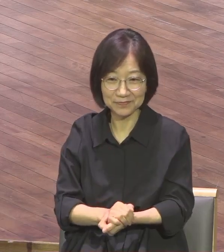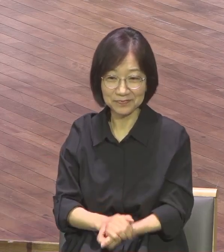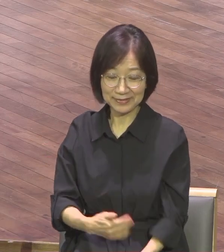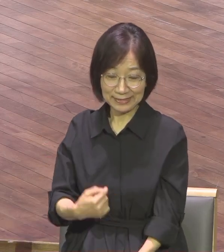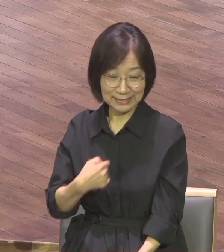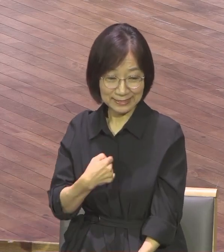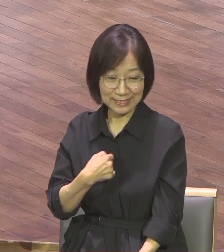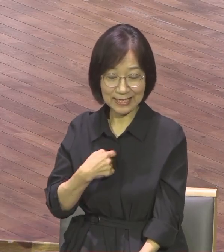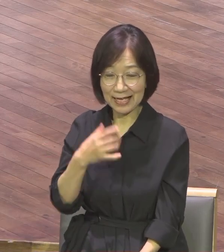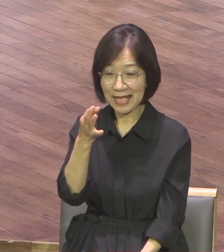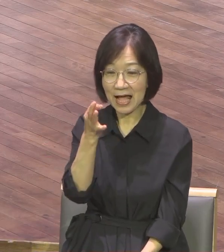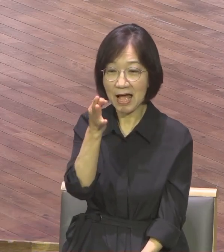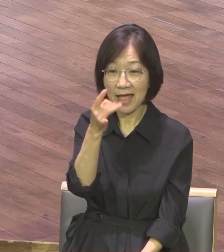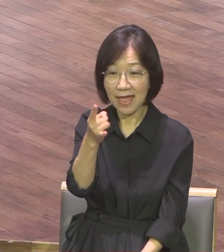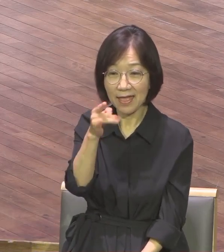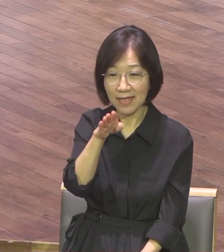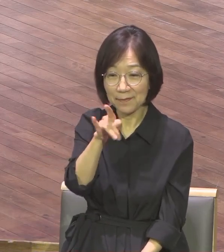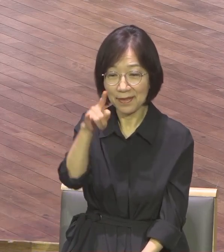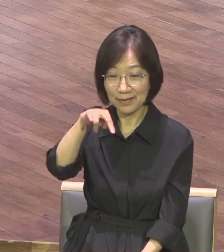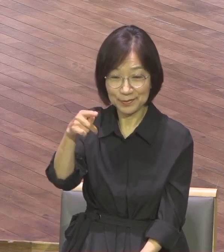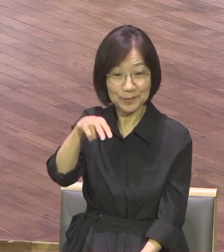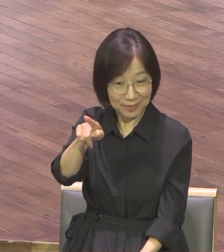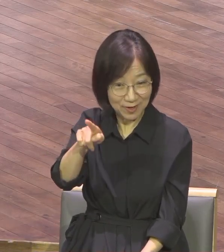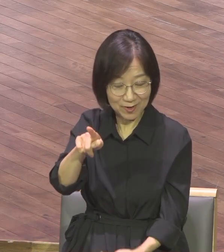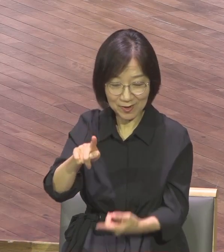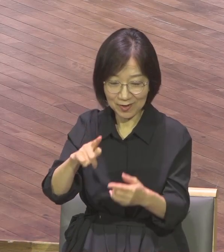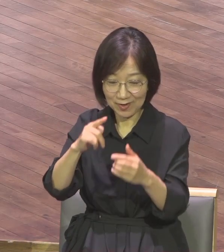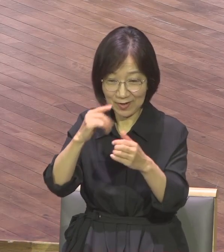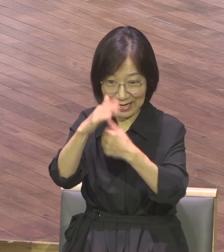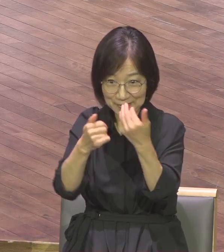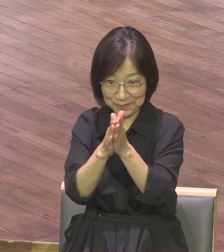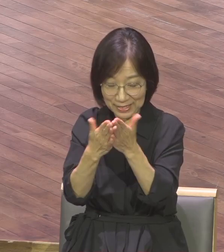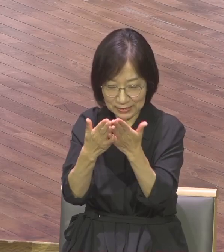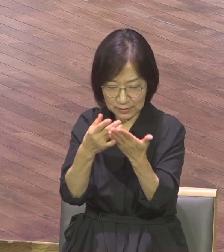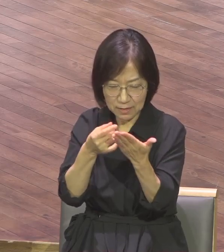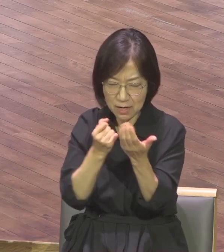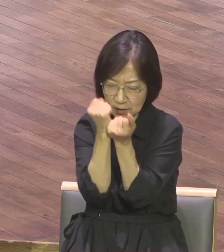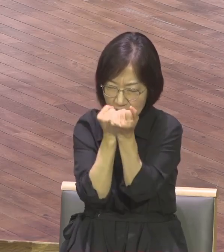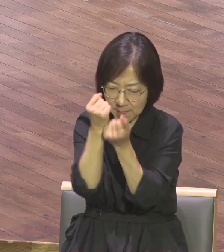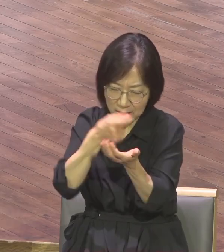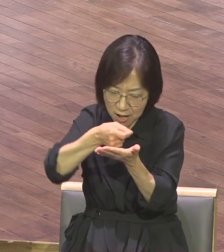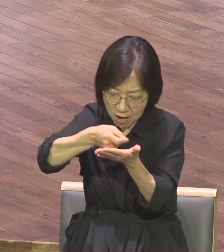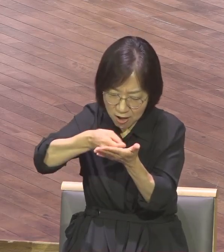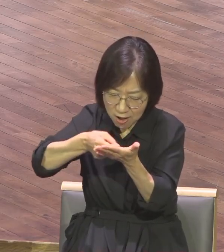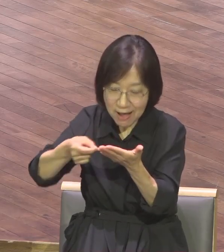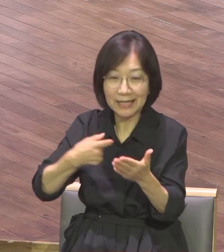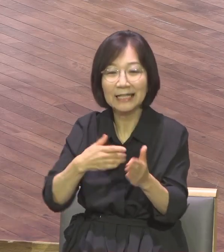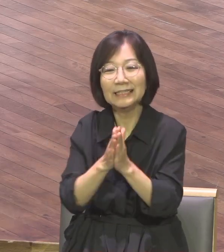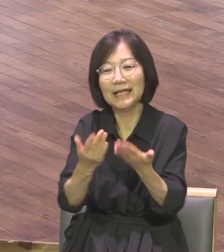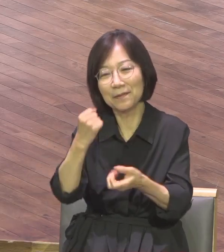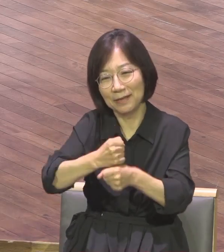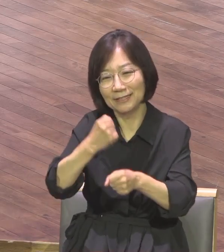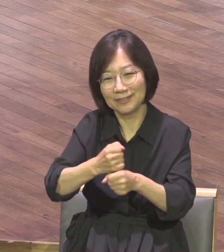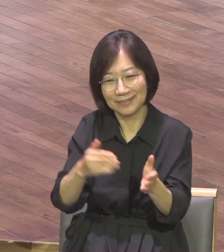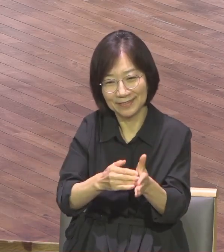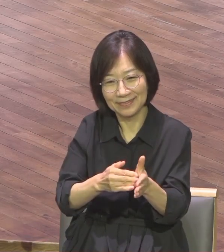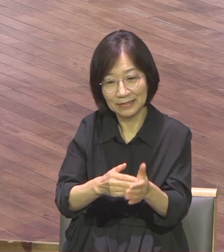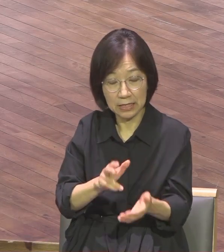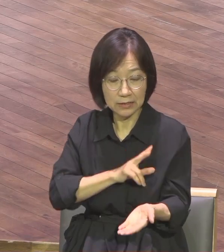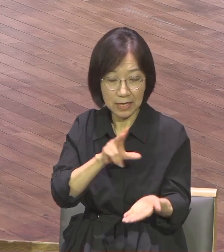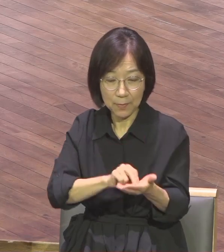책을 발견했는데 생명 살리는 플랫폼 이란 제목입니다. 자, 우리의